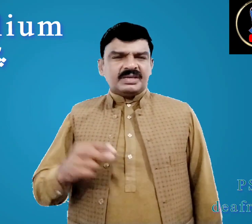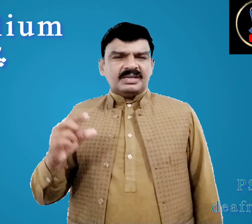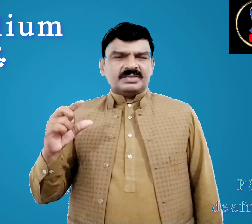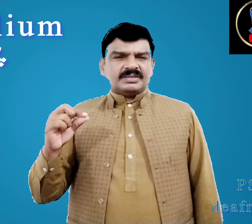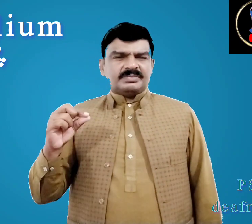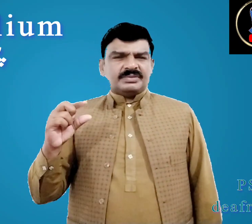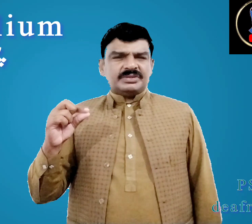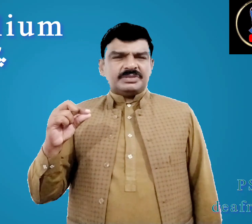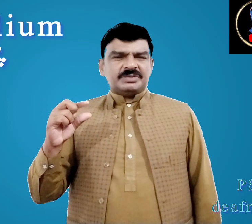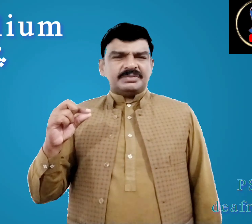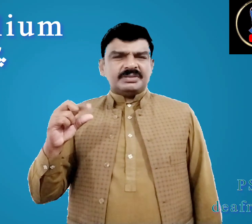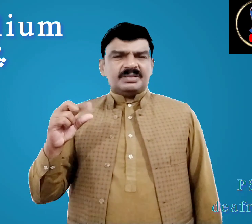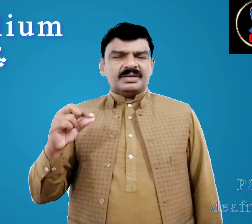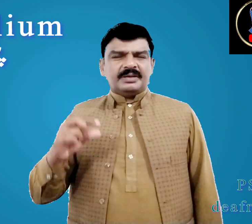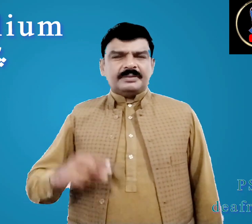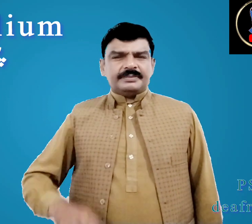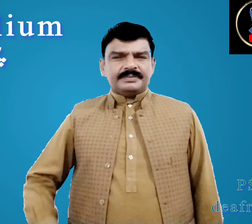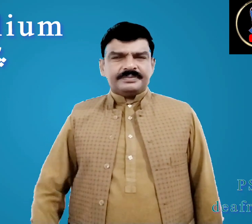सारे जिस्म पर चिपचिपे दाने,